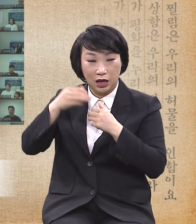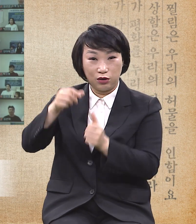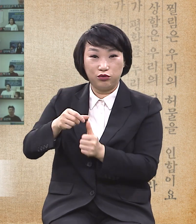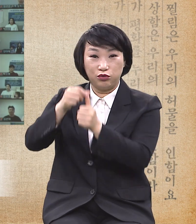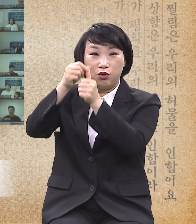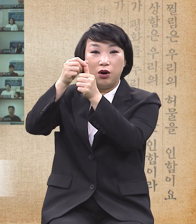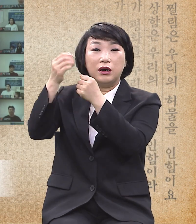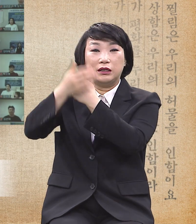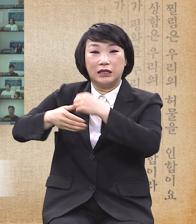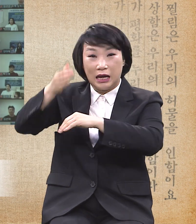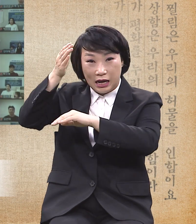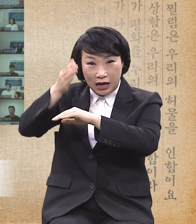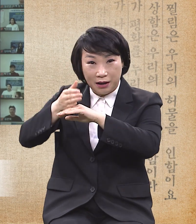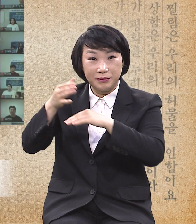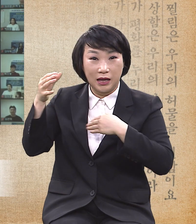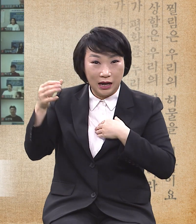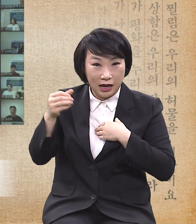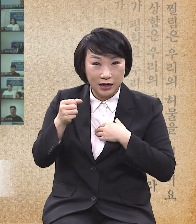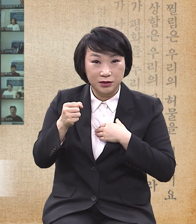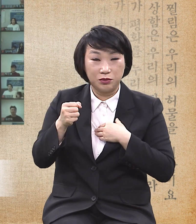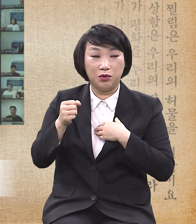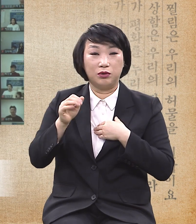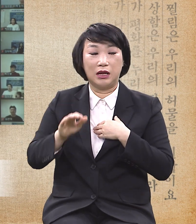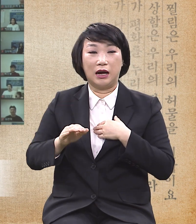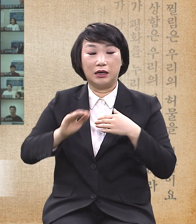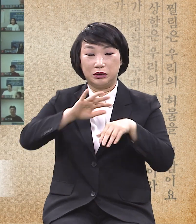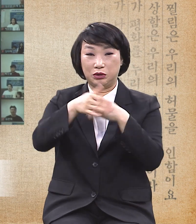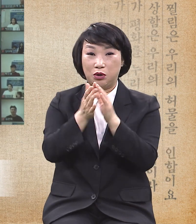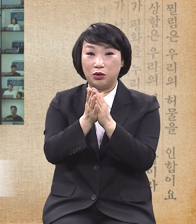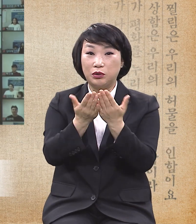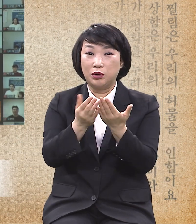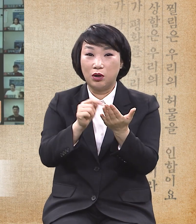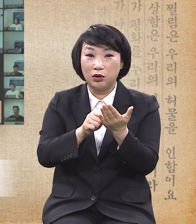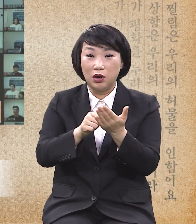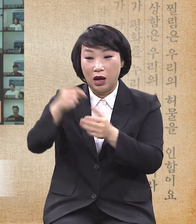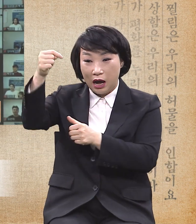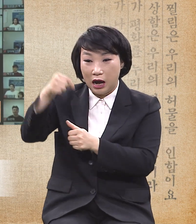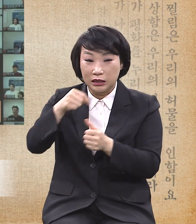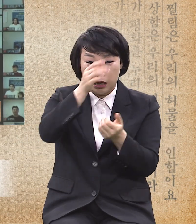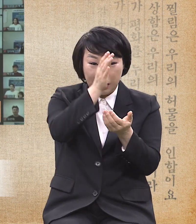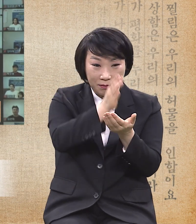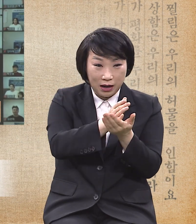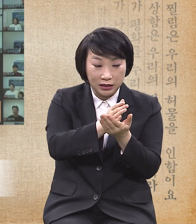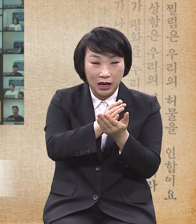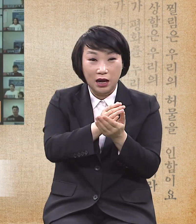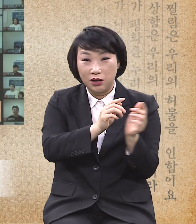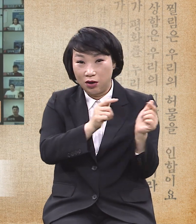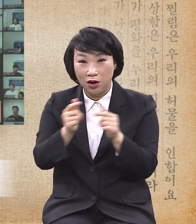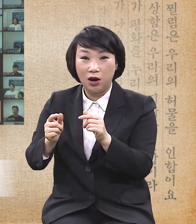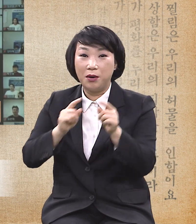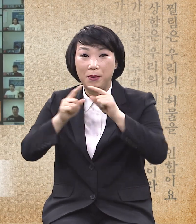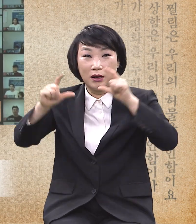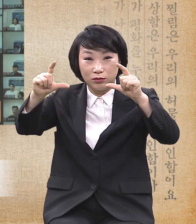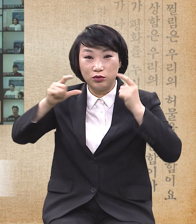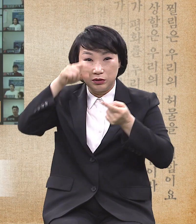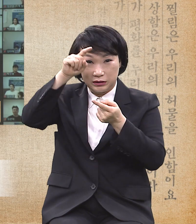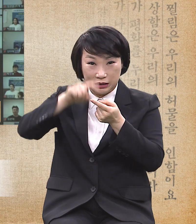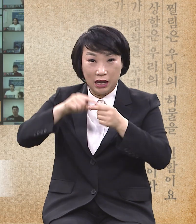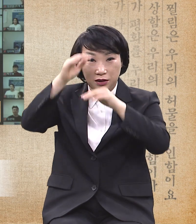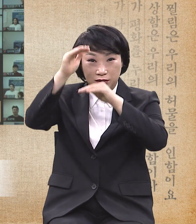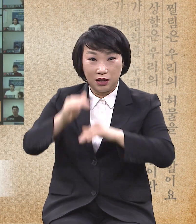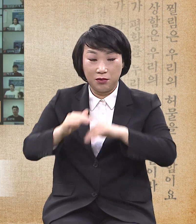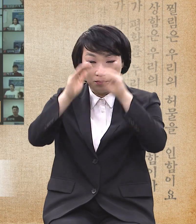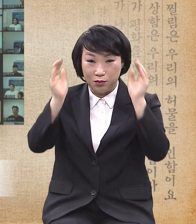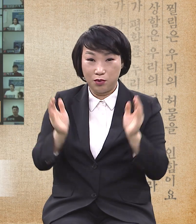구원해 주시는 애 감사해서 성경에 이렇거라 이렇거라 이렇거라 그 말씀하신 내용이